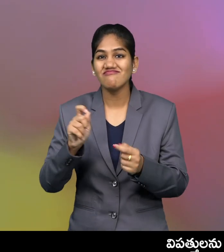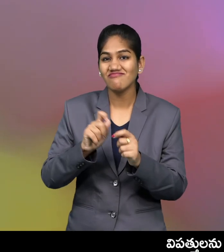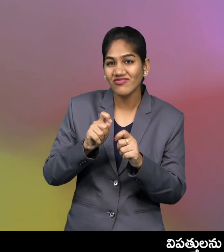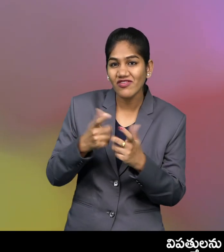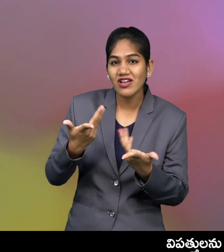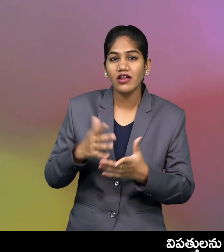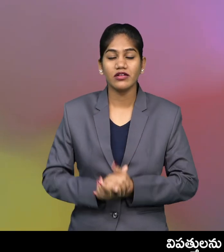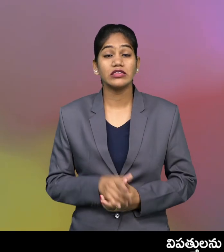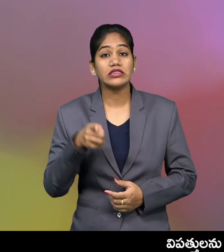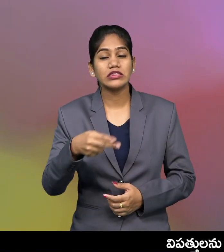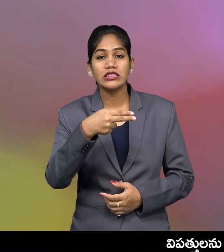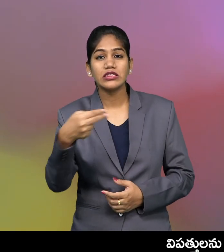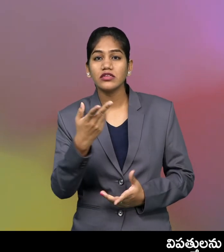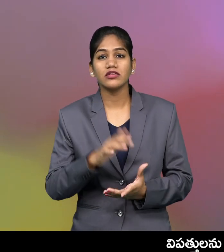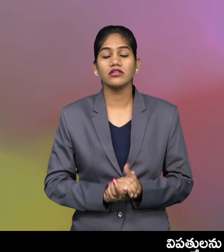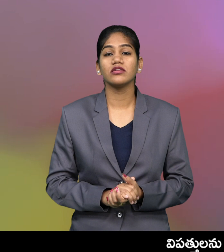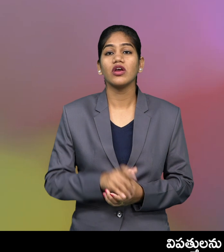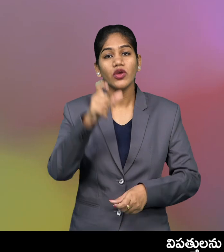విపత్తులను మానవ నిర్మిత విపత్తులు అంటారు.